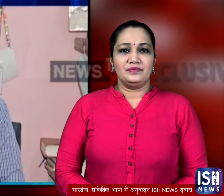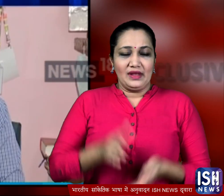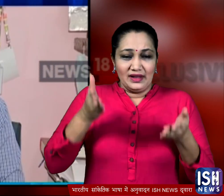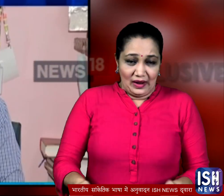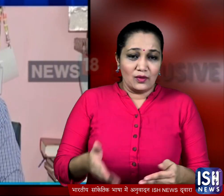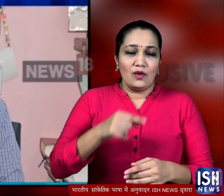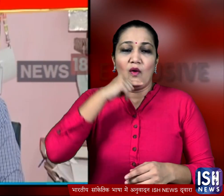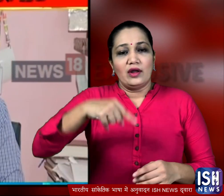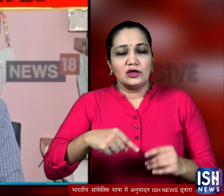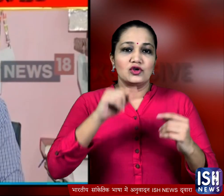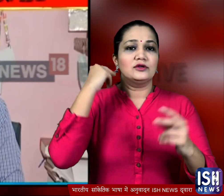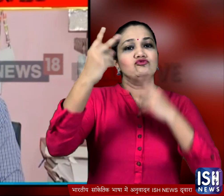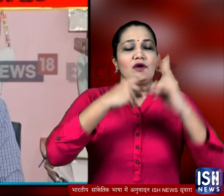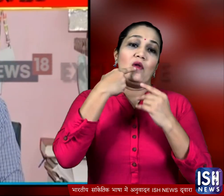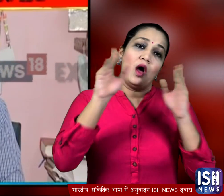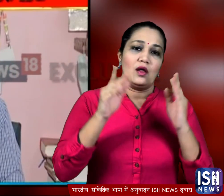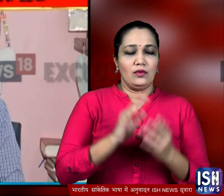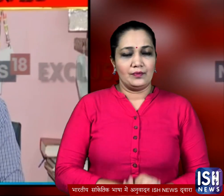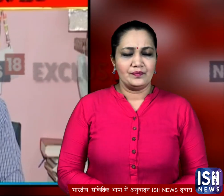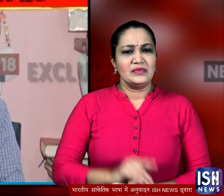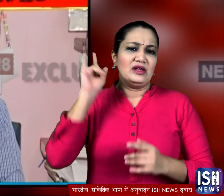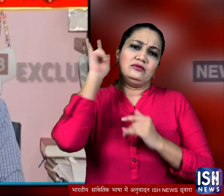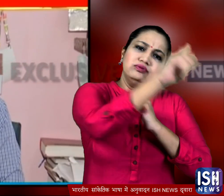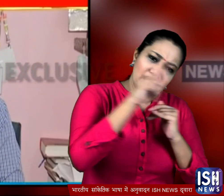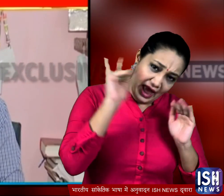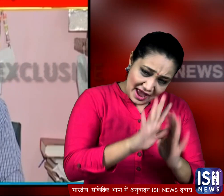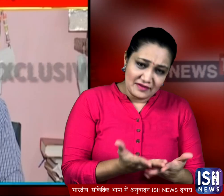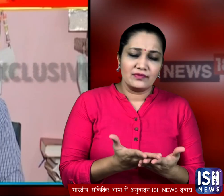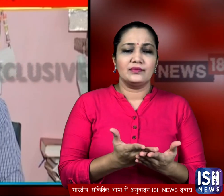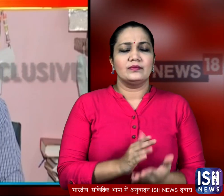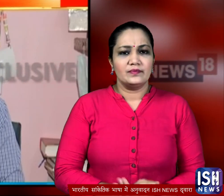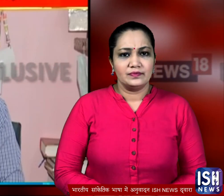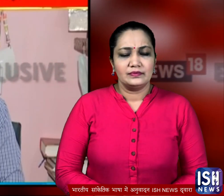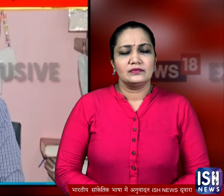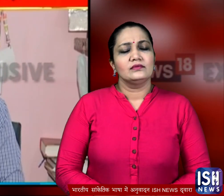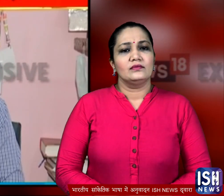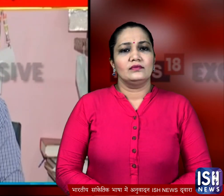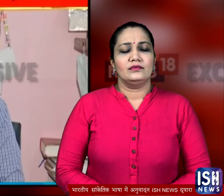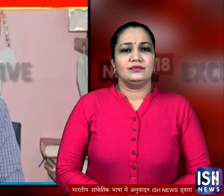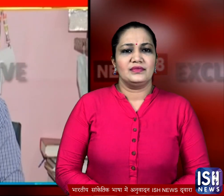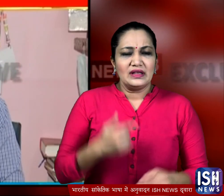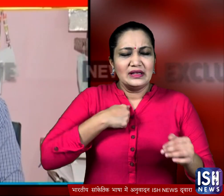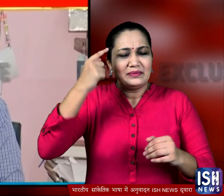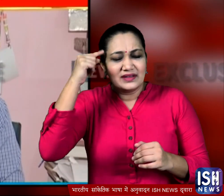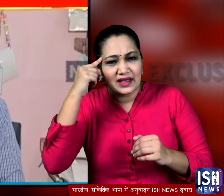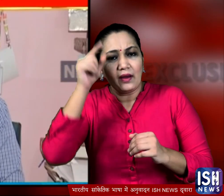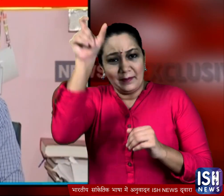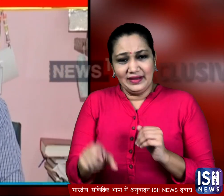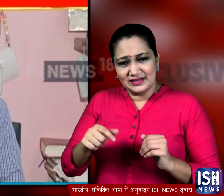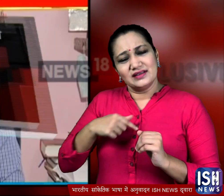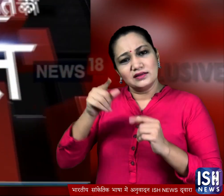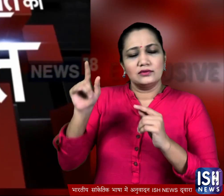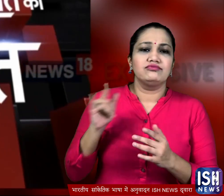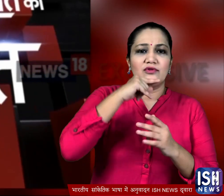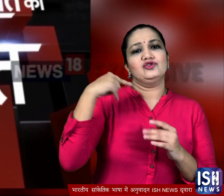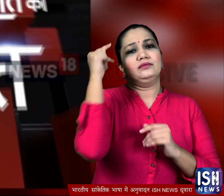आज के टाइम में रशिया का ट्रैवल ओपन है, डायरेक्ट फ्लाइट भी चल रही है, तो हम व्यक्ति को रशिया लेके